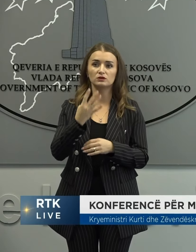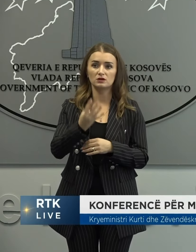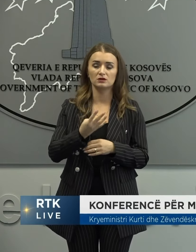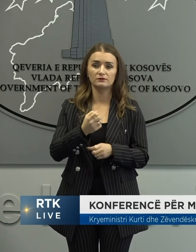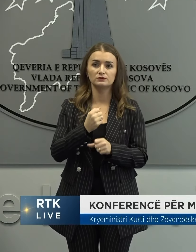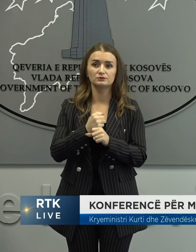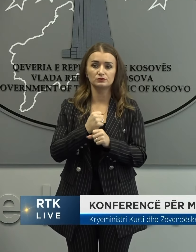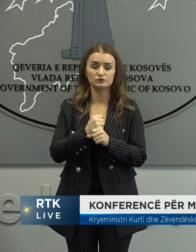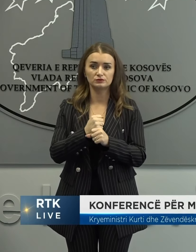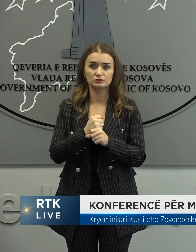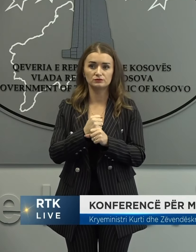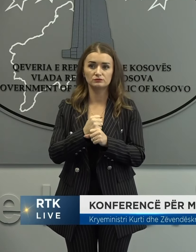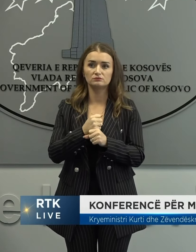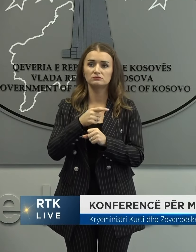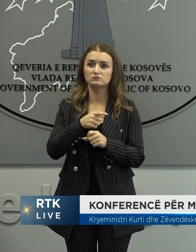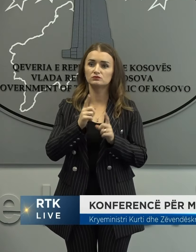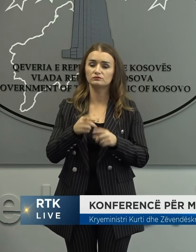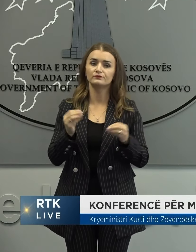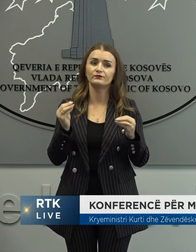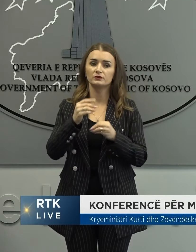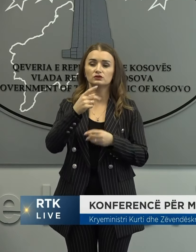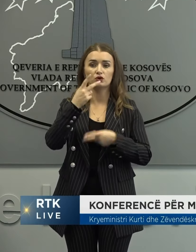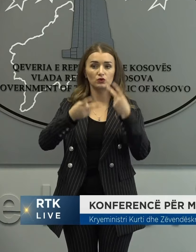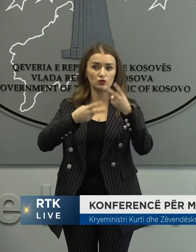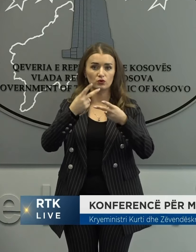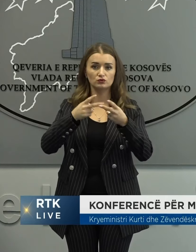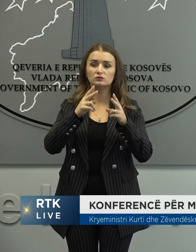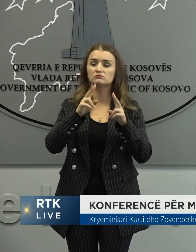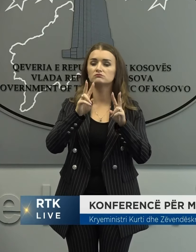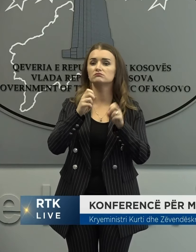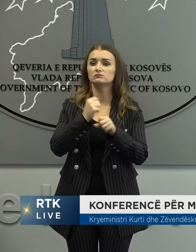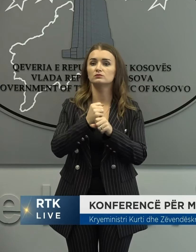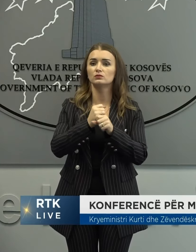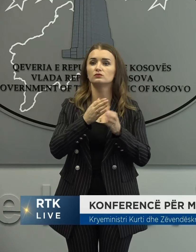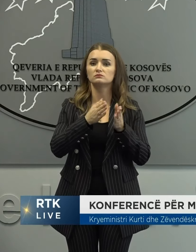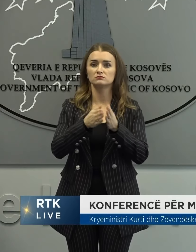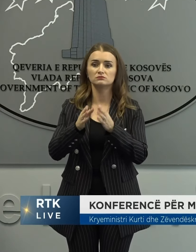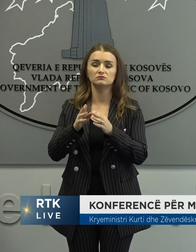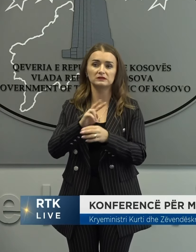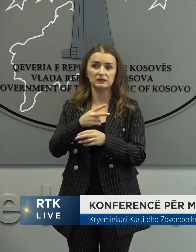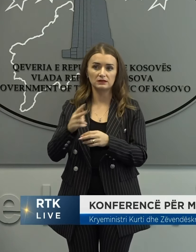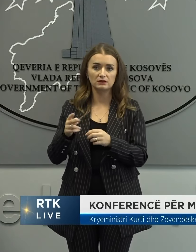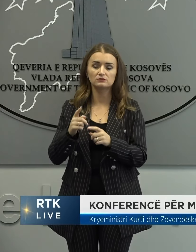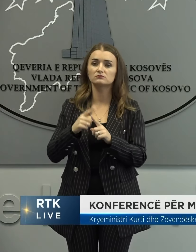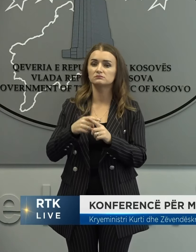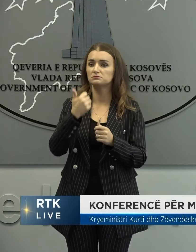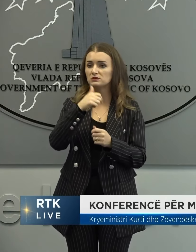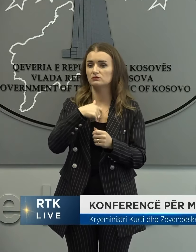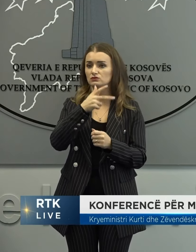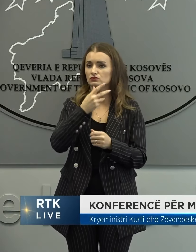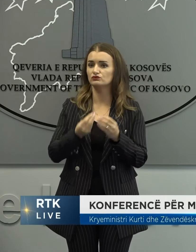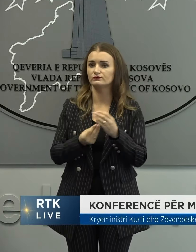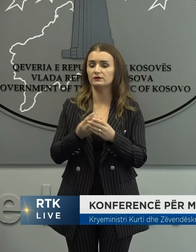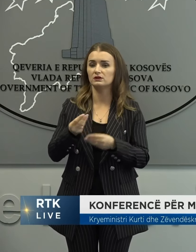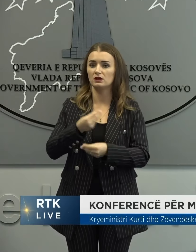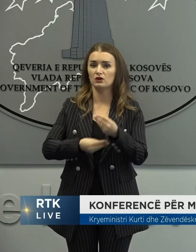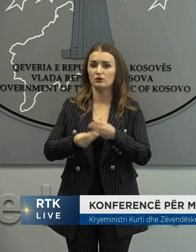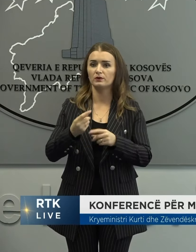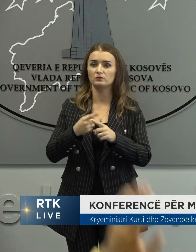dhe pozitive do të ndodhin nëpër disa sektorë, duke vazhduar kështu rrugën dhe orientimin tonë për zhvillim ekonomik dhe demokratik të